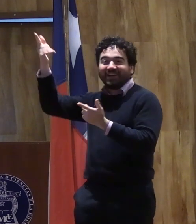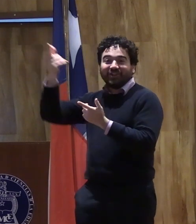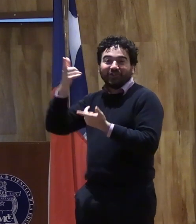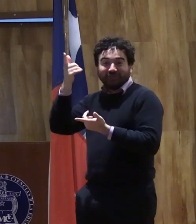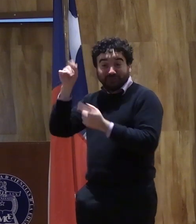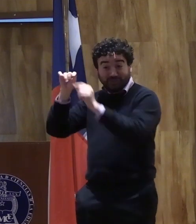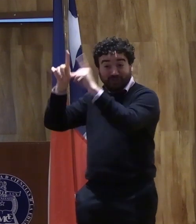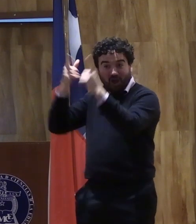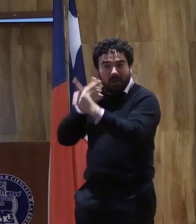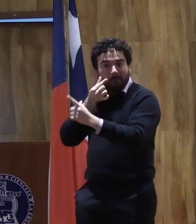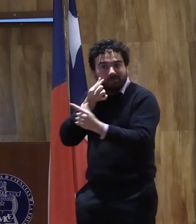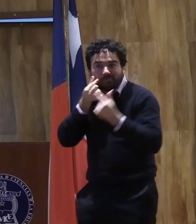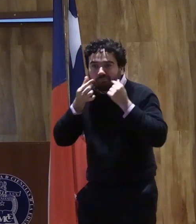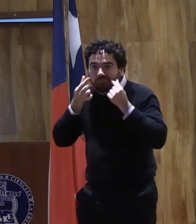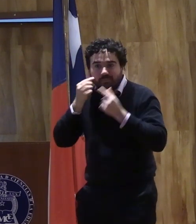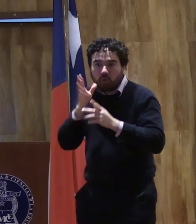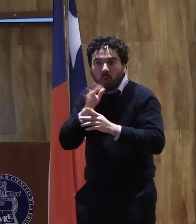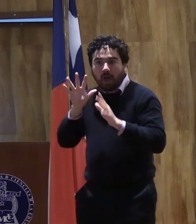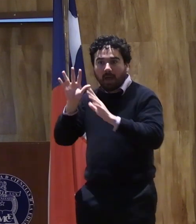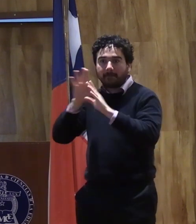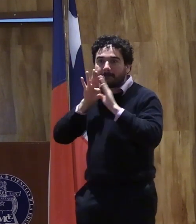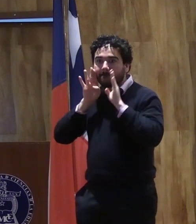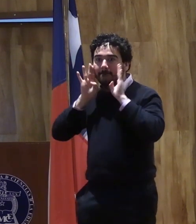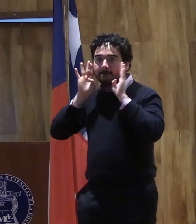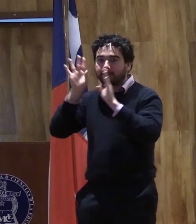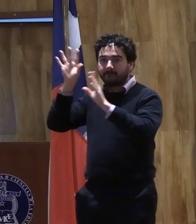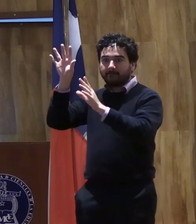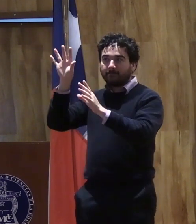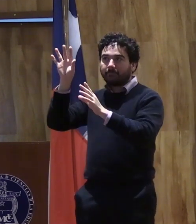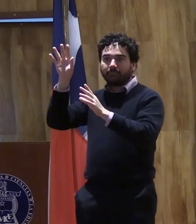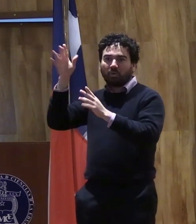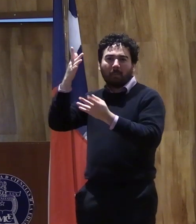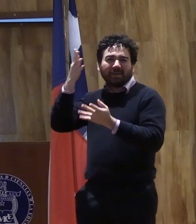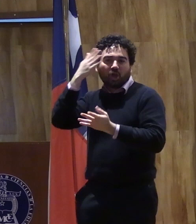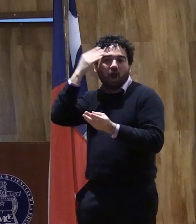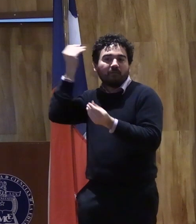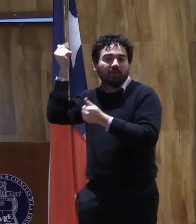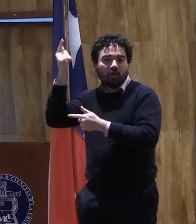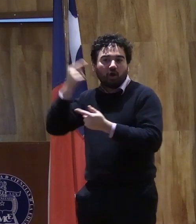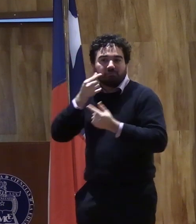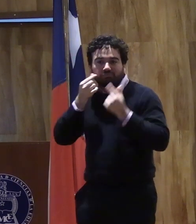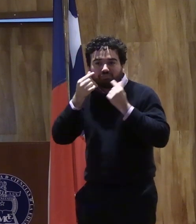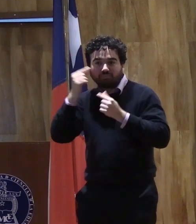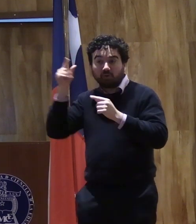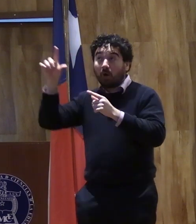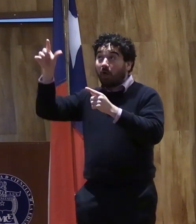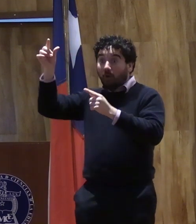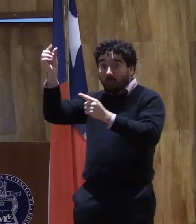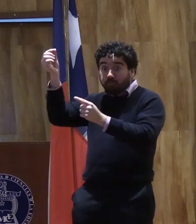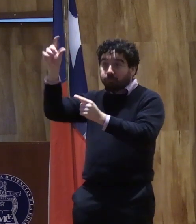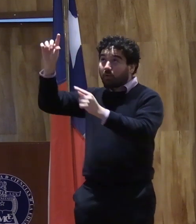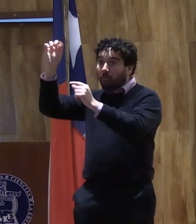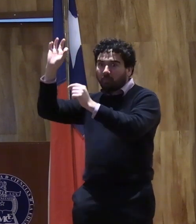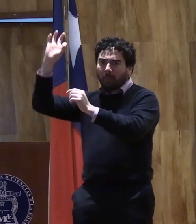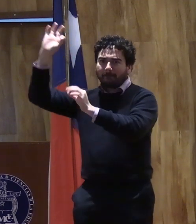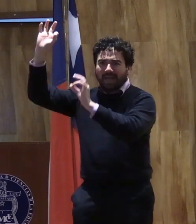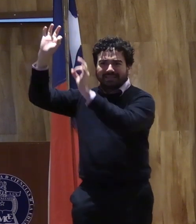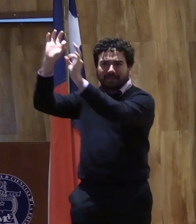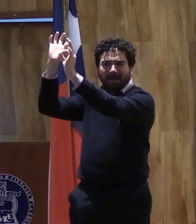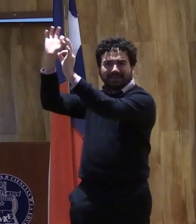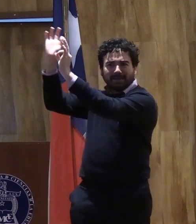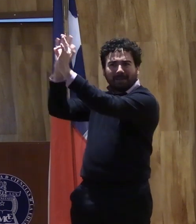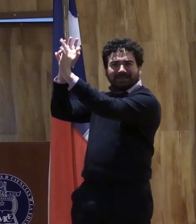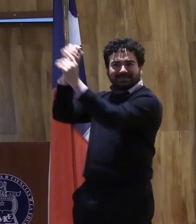Las manchas traen consigo una mayor actividad magnética y mayor actividad del